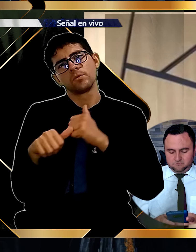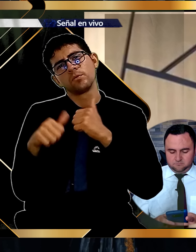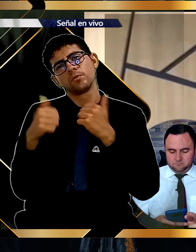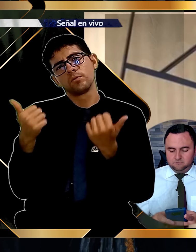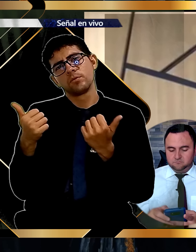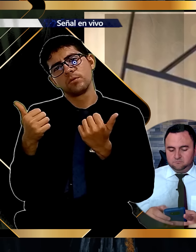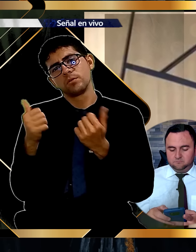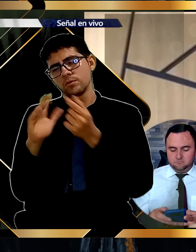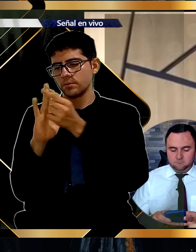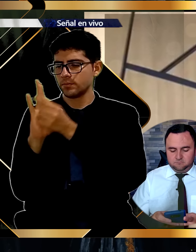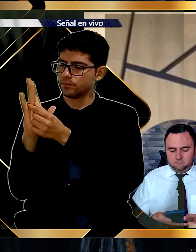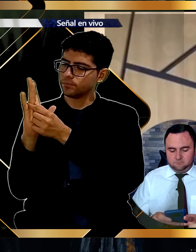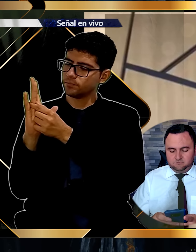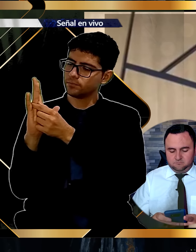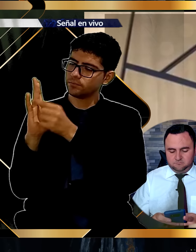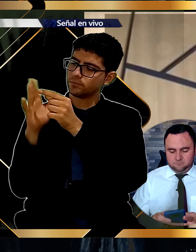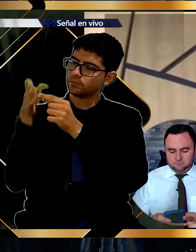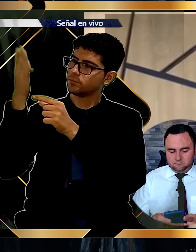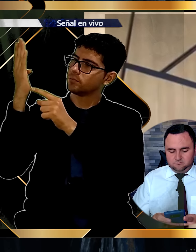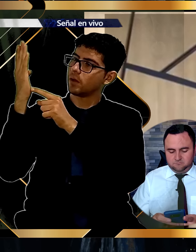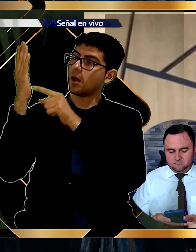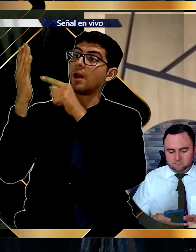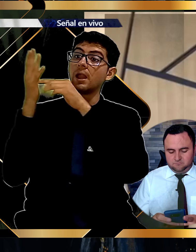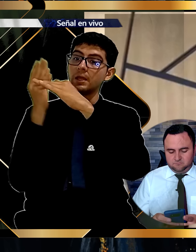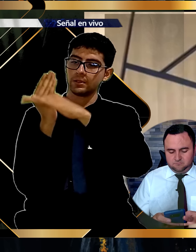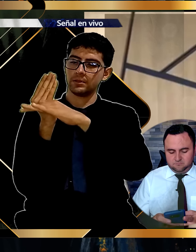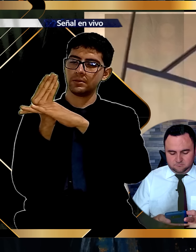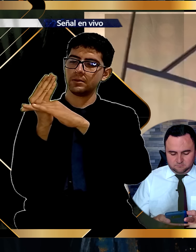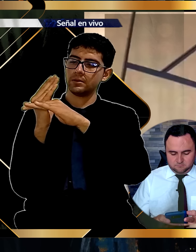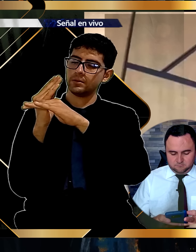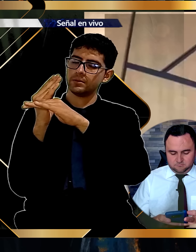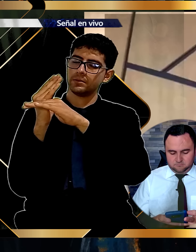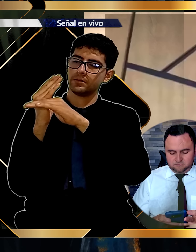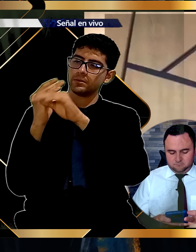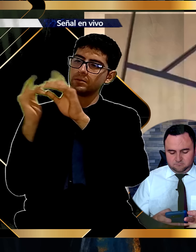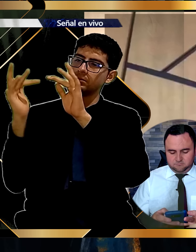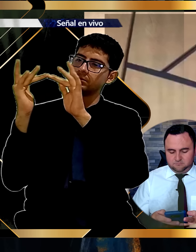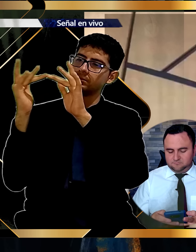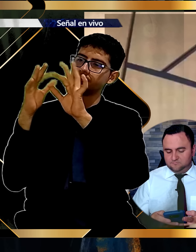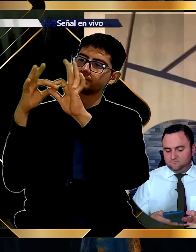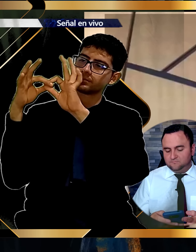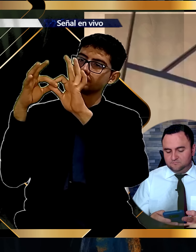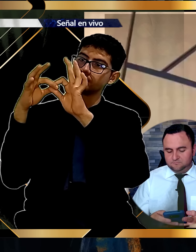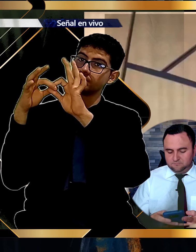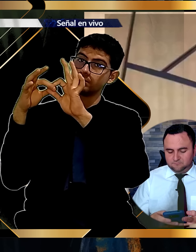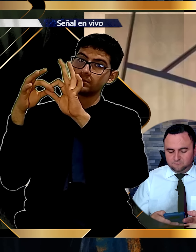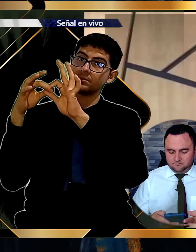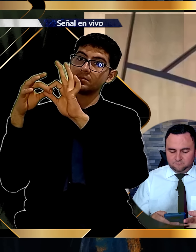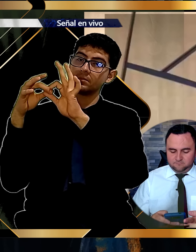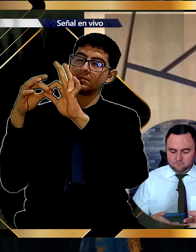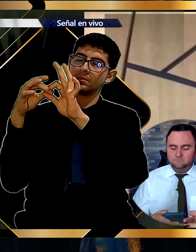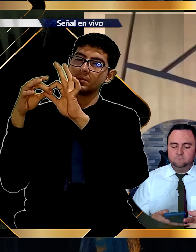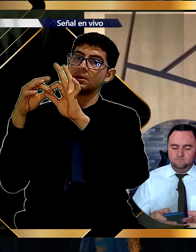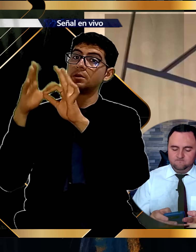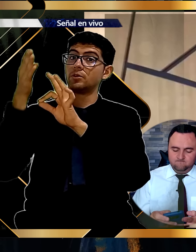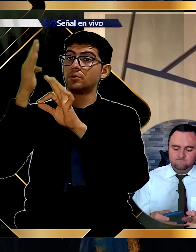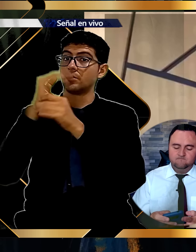La iglesia. Y si Él me enseña a mí que yo trate a la mía bien, Él va a tratar mal a la suya.